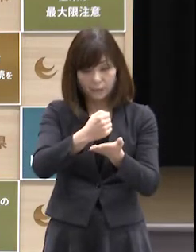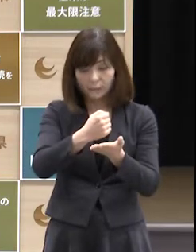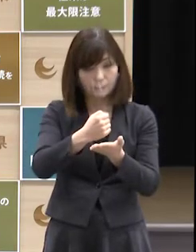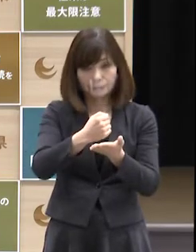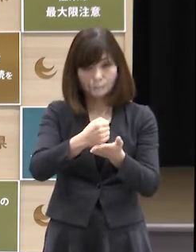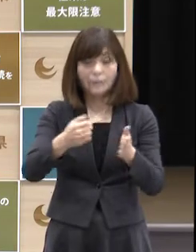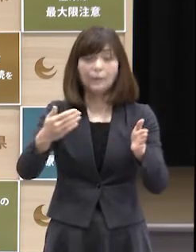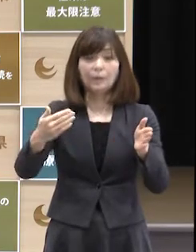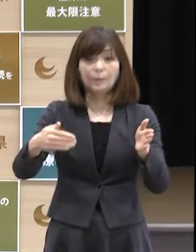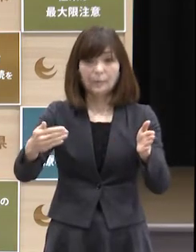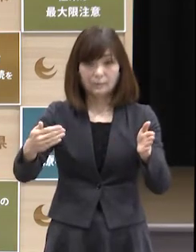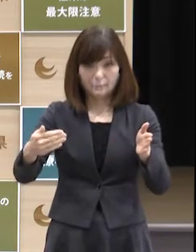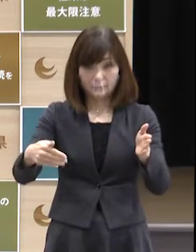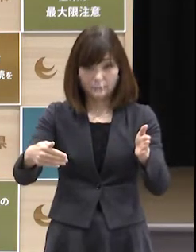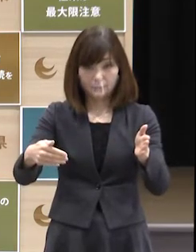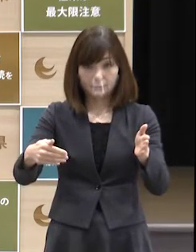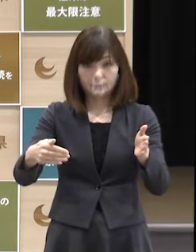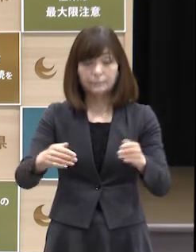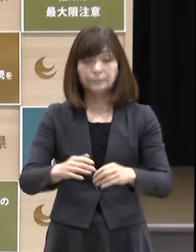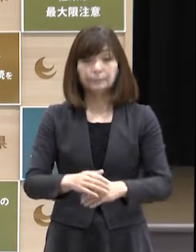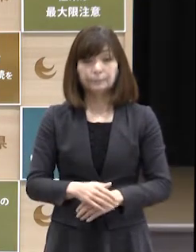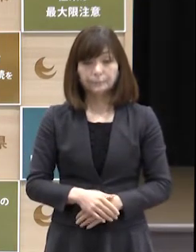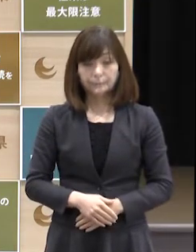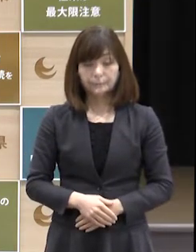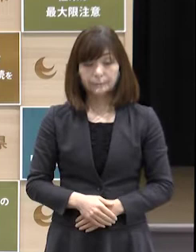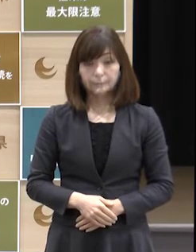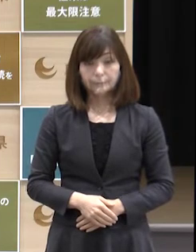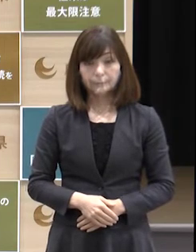ない状況だというふうに受け止めています。